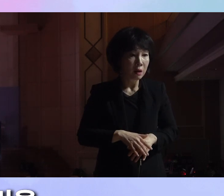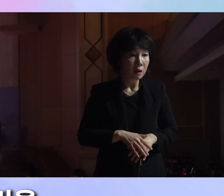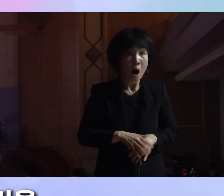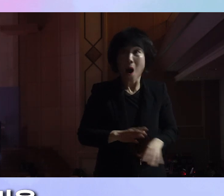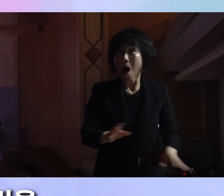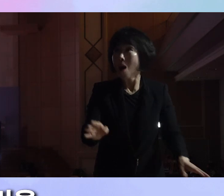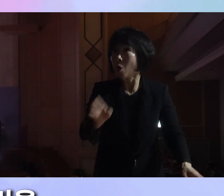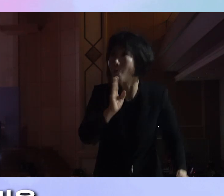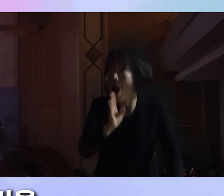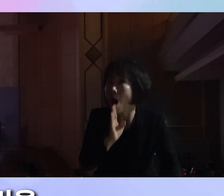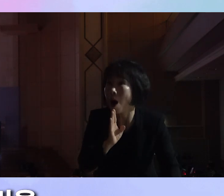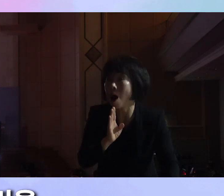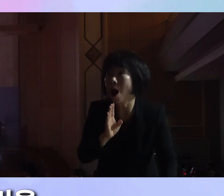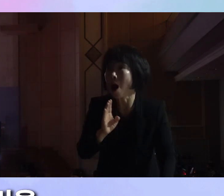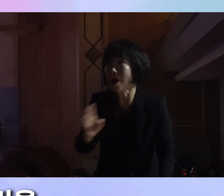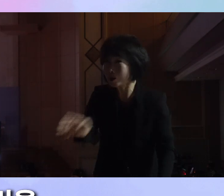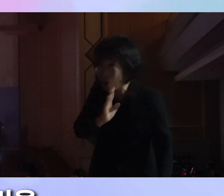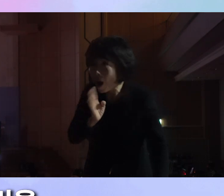정말로